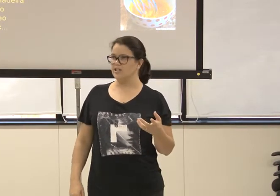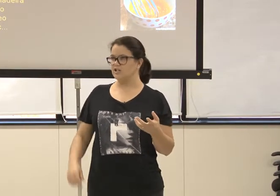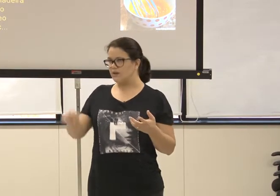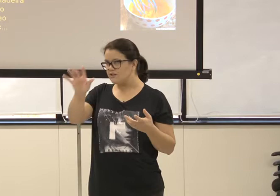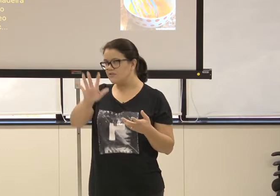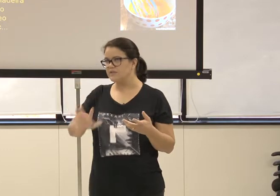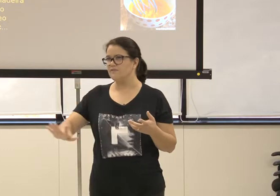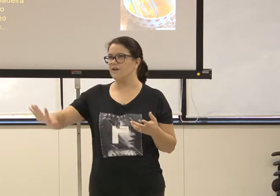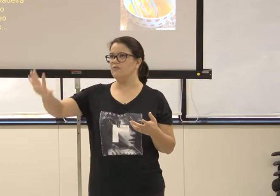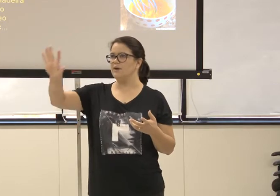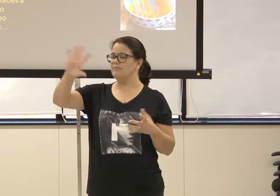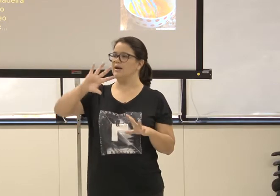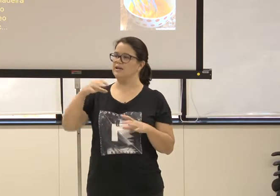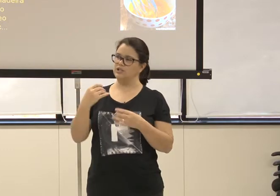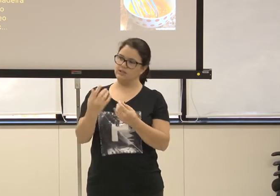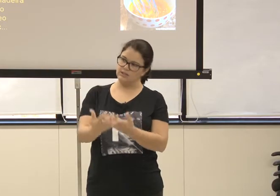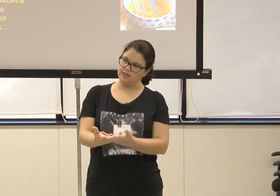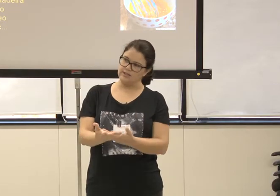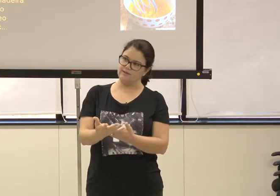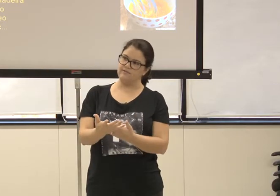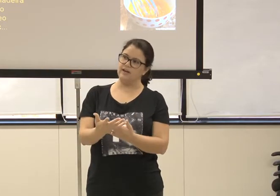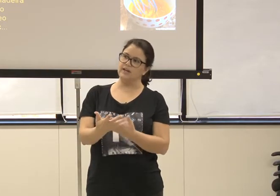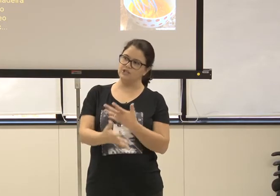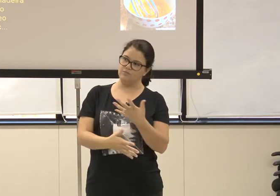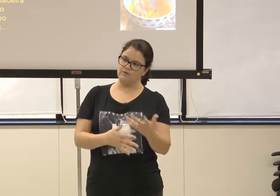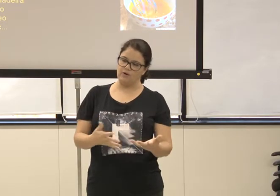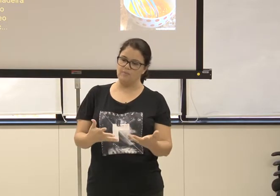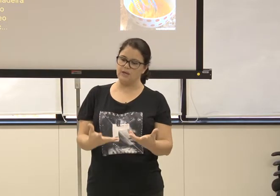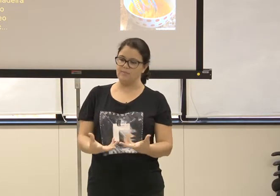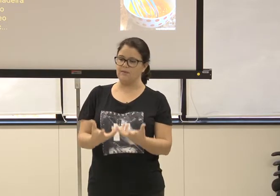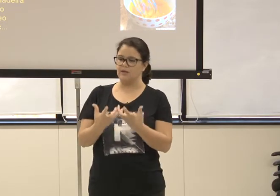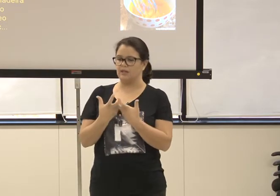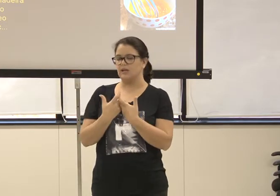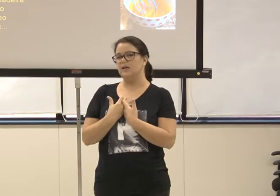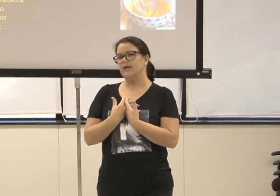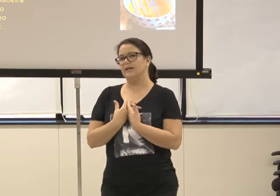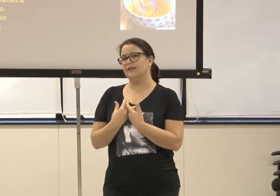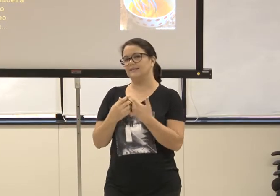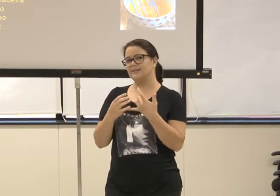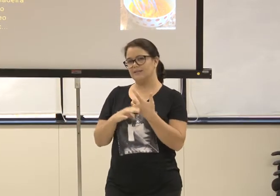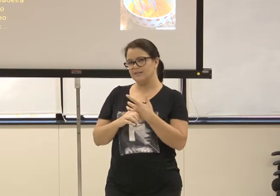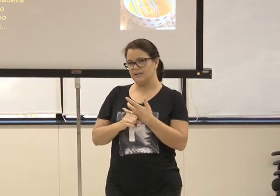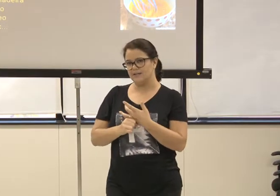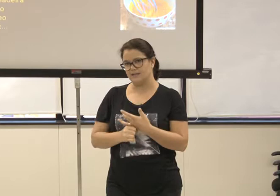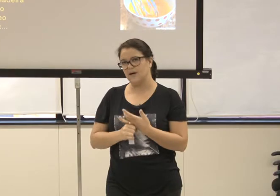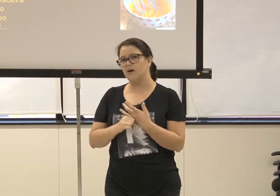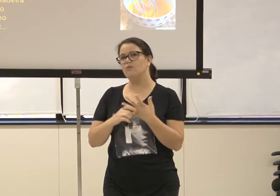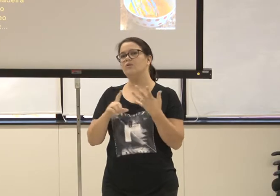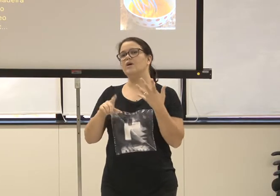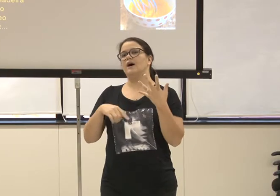imagético é de você ver uma imagem e transcrevê-la de uma forma que permita ele a ter sensação,